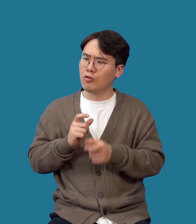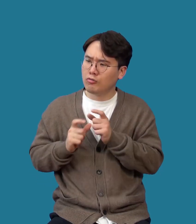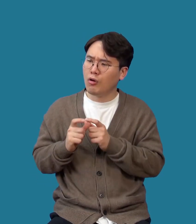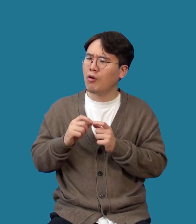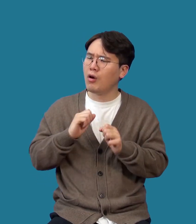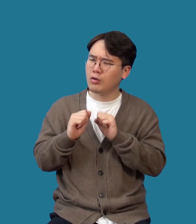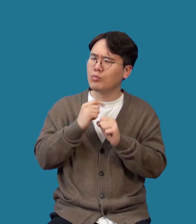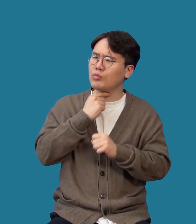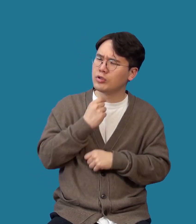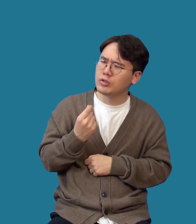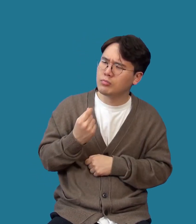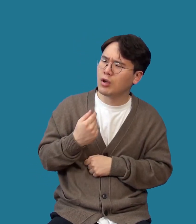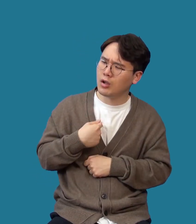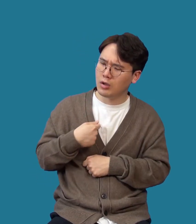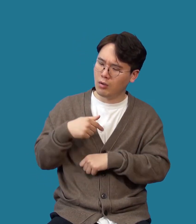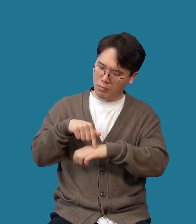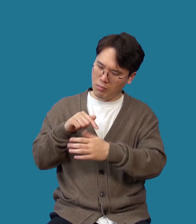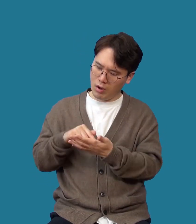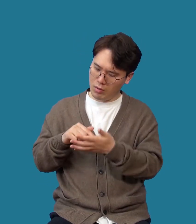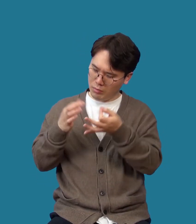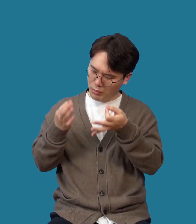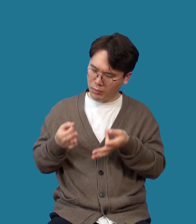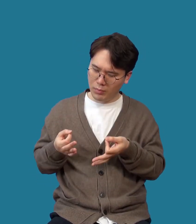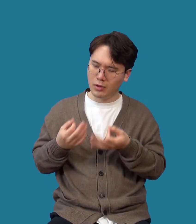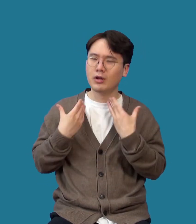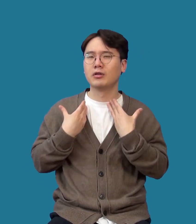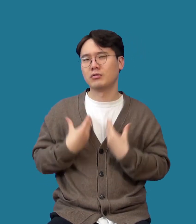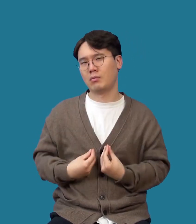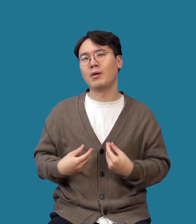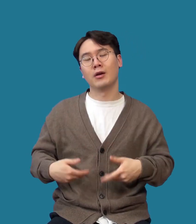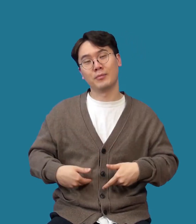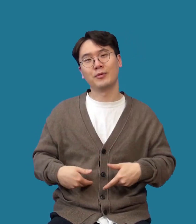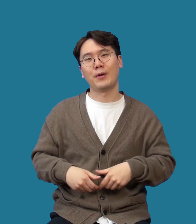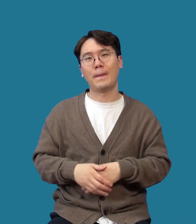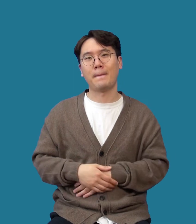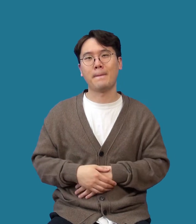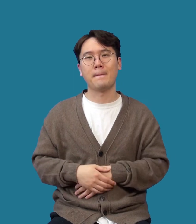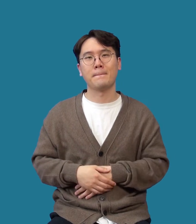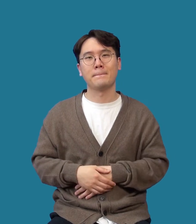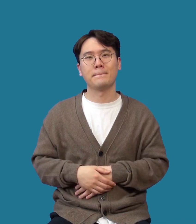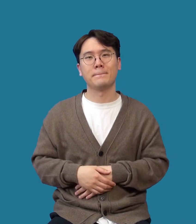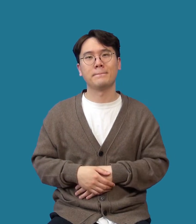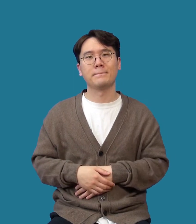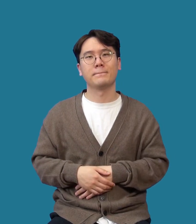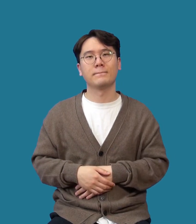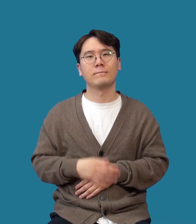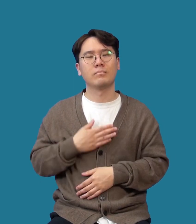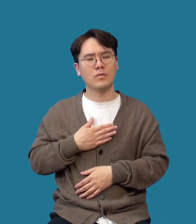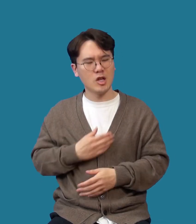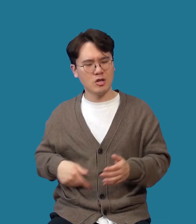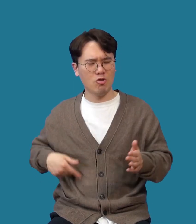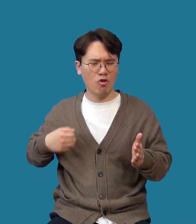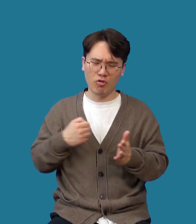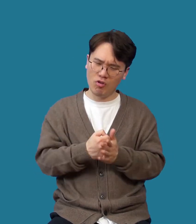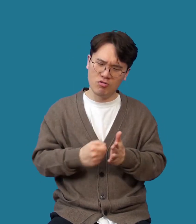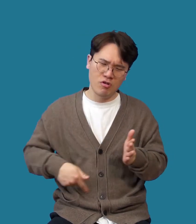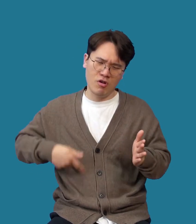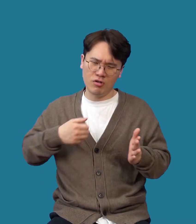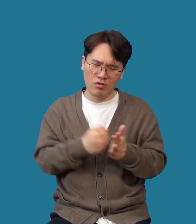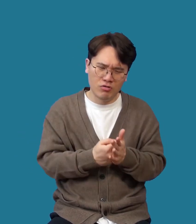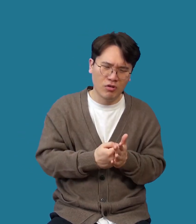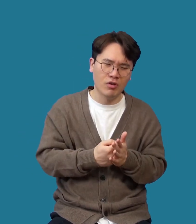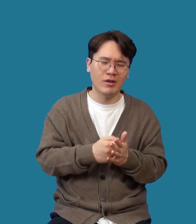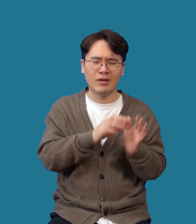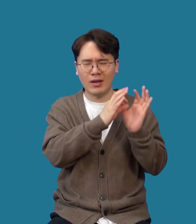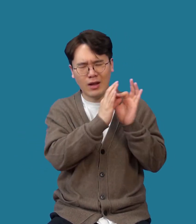존재인지 그걸 보면서 절망해야 됩니다. 이 뺐다한 것을 도무지 결심으로도 고칠 수 없고 단 어떤 것으로도